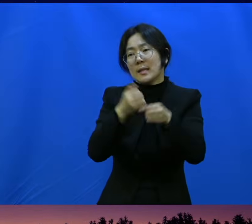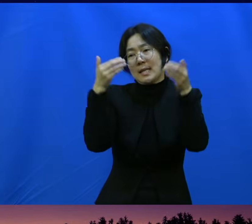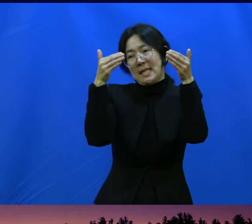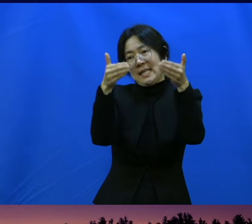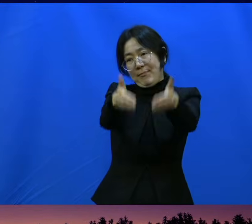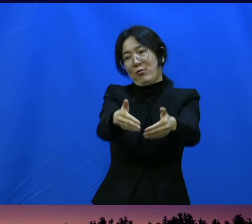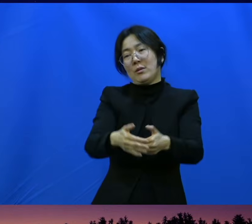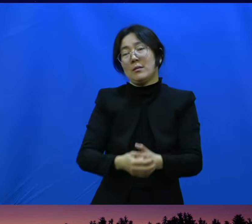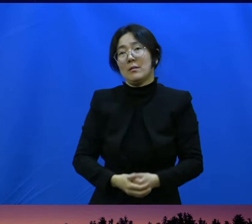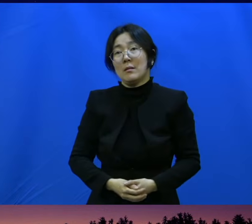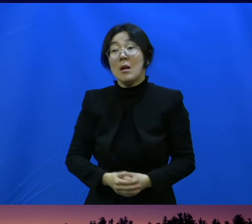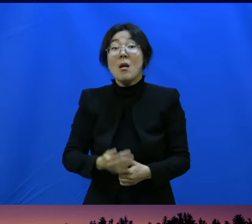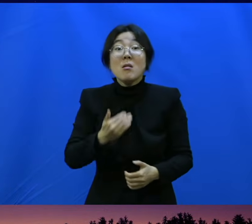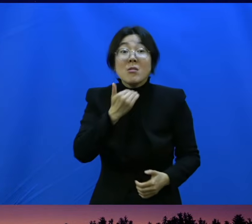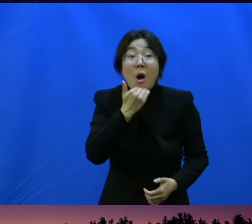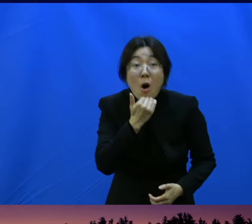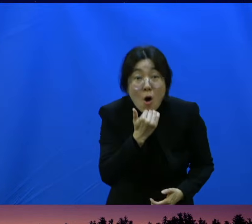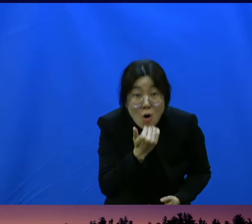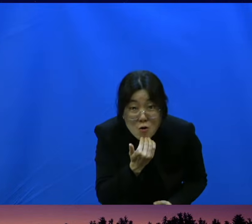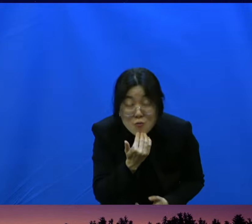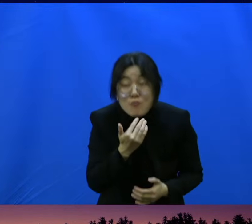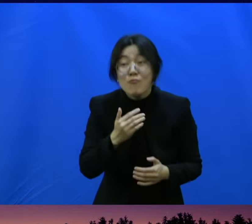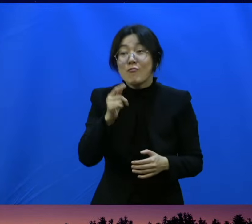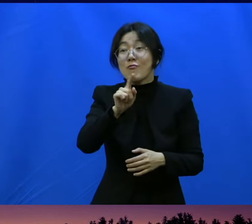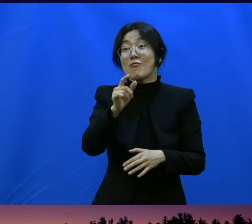이스라엘의 최고의 왕으로 세우기 위한 특수훈련.